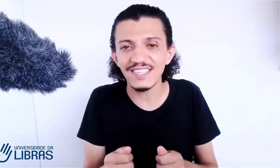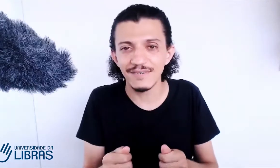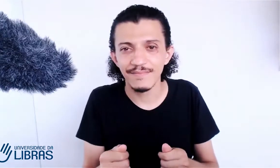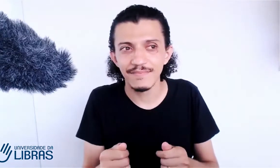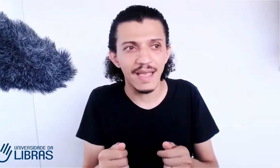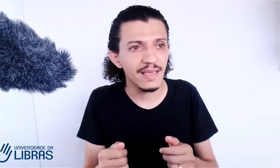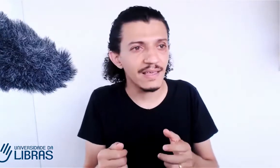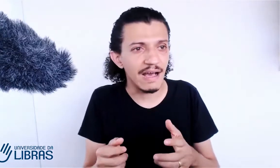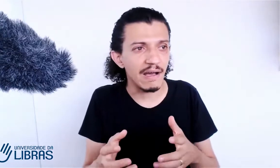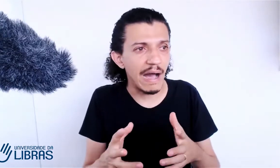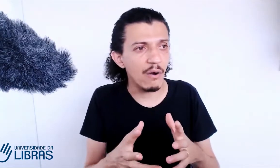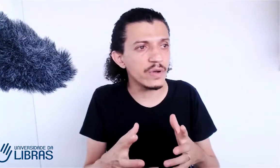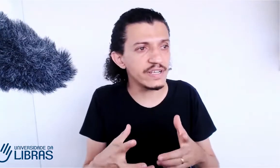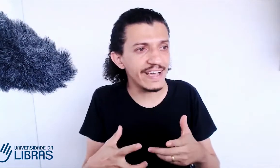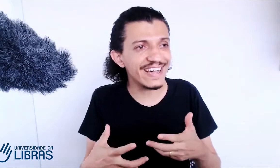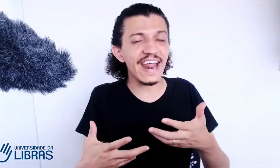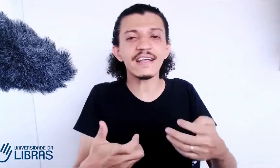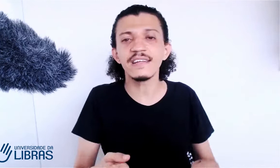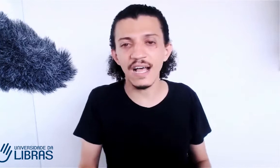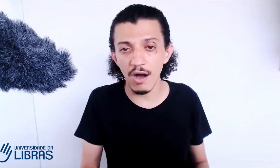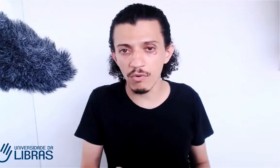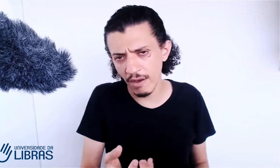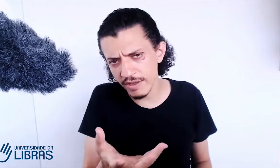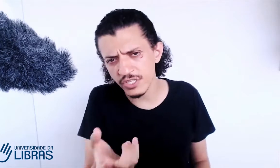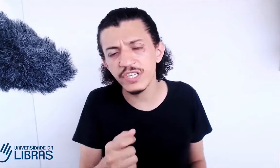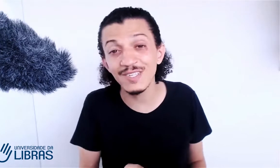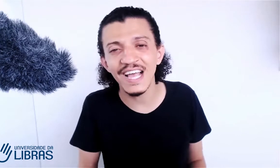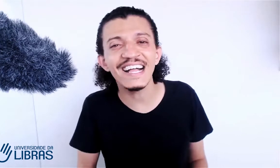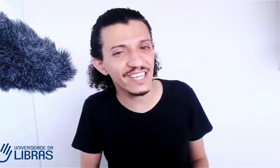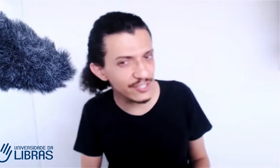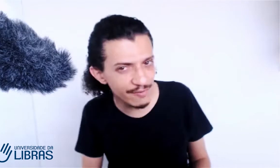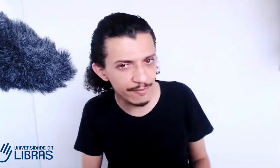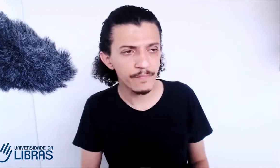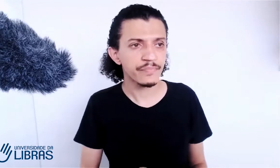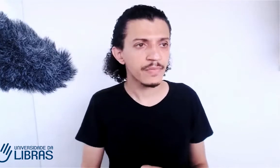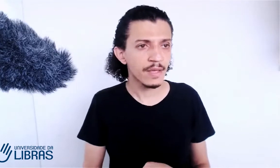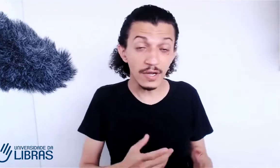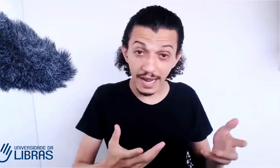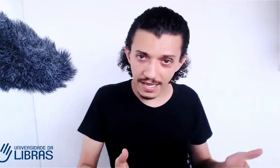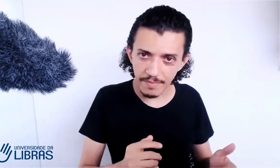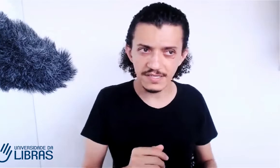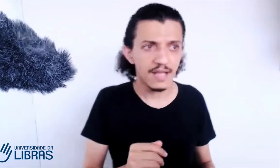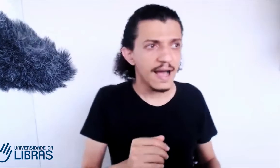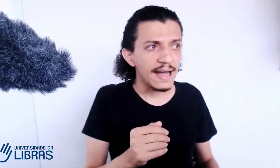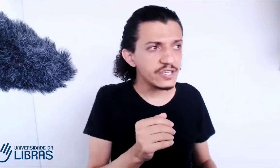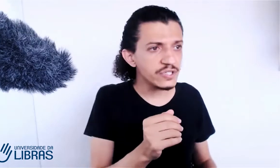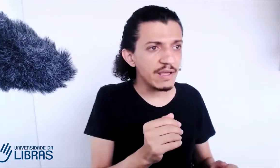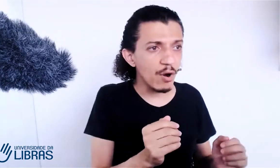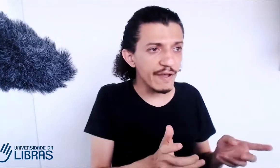qualidade, em algo que você vai caracterizar algo, que é o que a gente chama de adjetivo. Só que na Libras, a gente tem morfemas